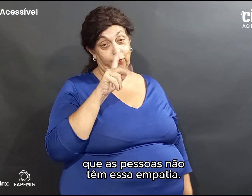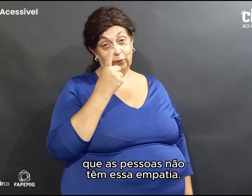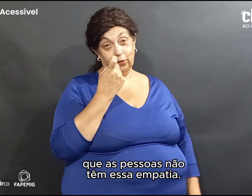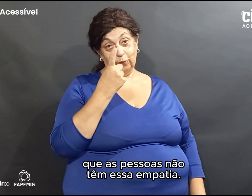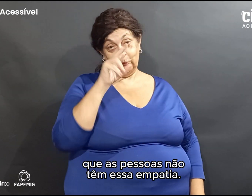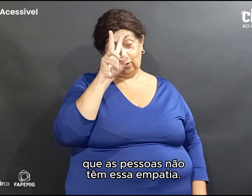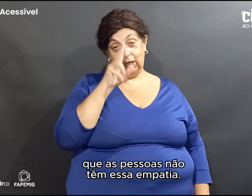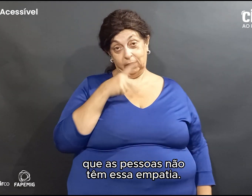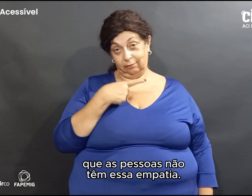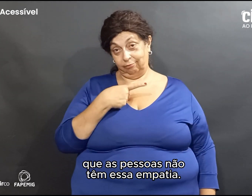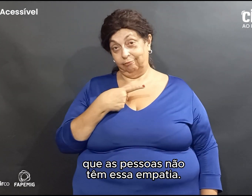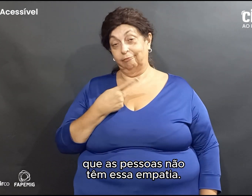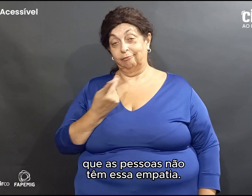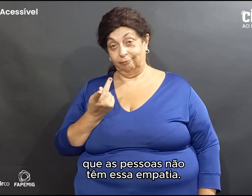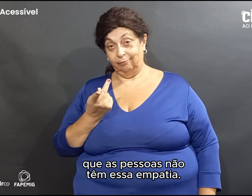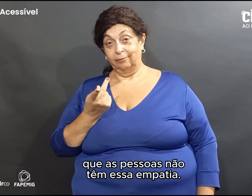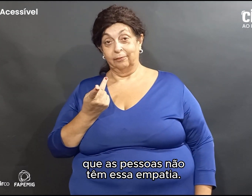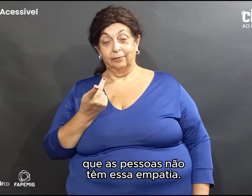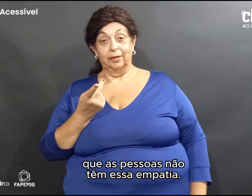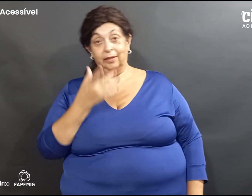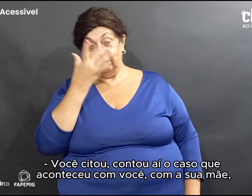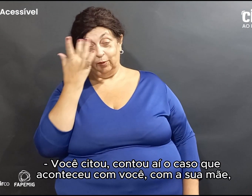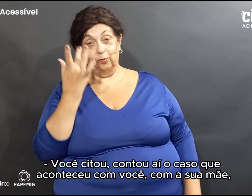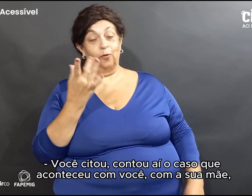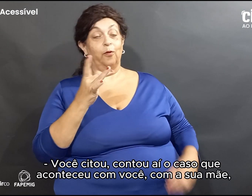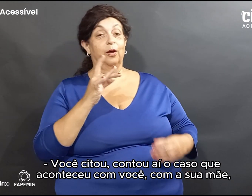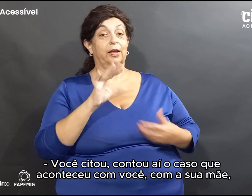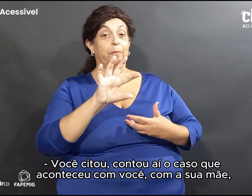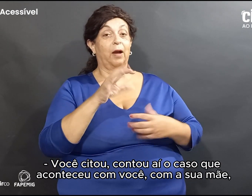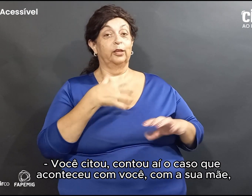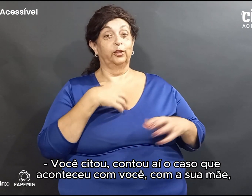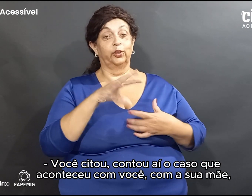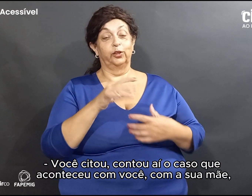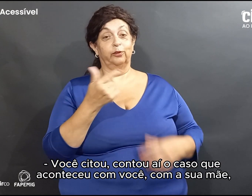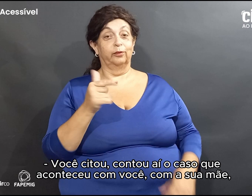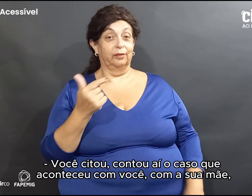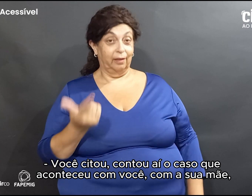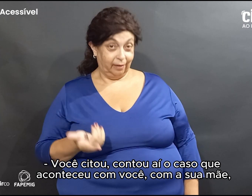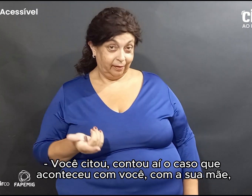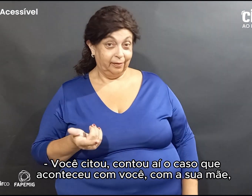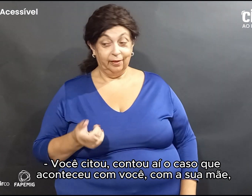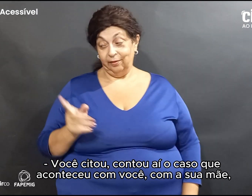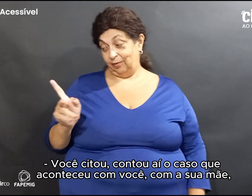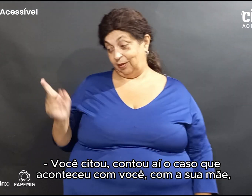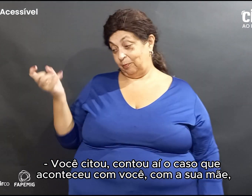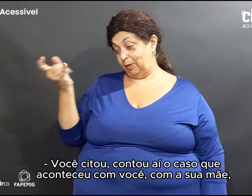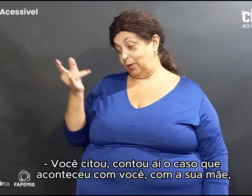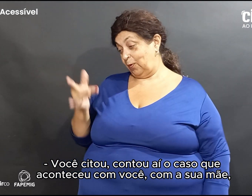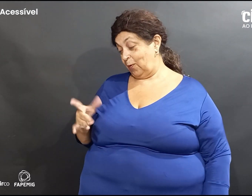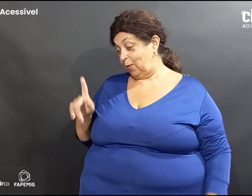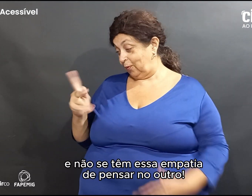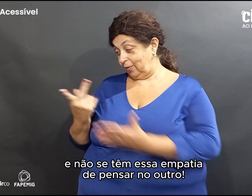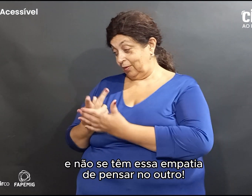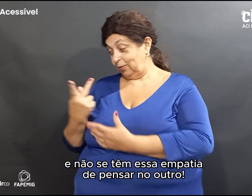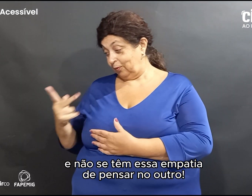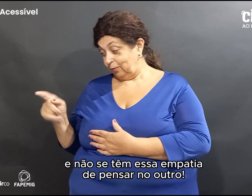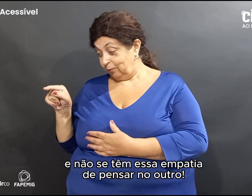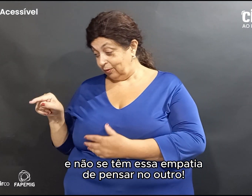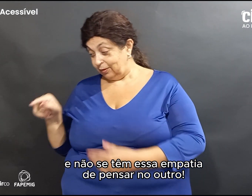pessoas não têm essa empatia. Você contou aí o caso que aconteceu com você, com a sua mãe, e não se tem essa empatia,